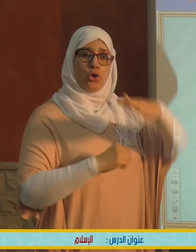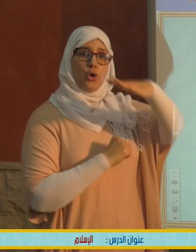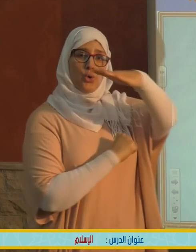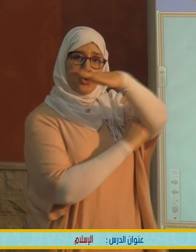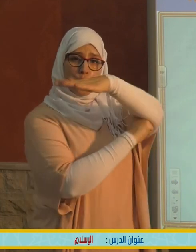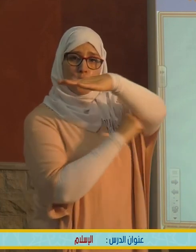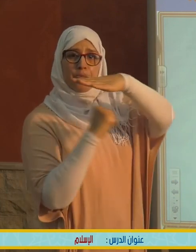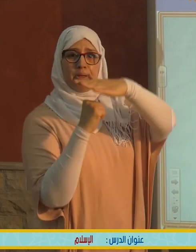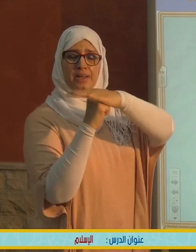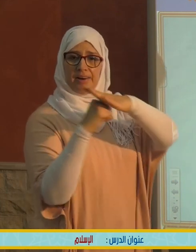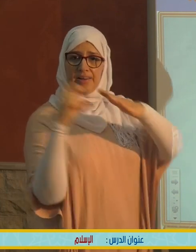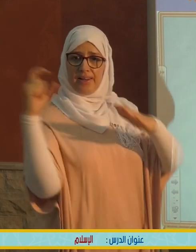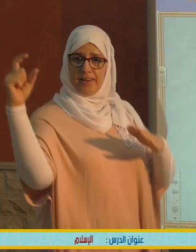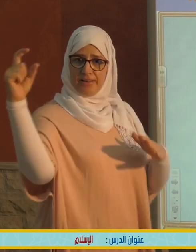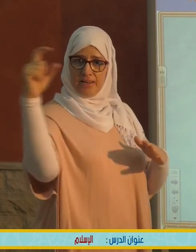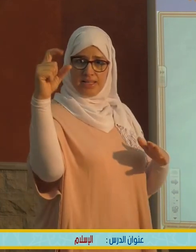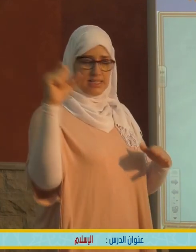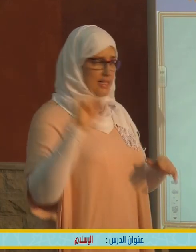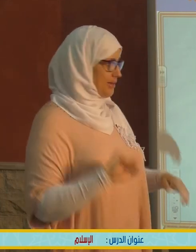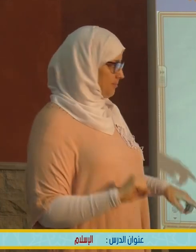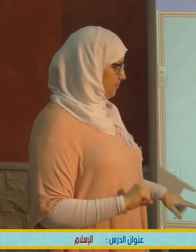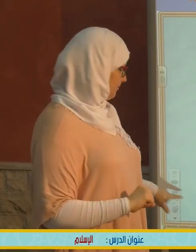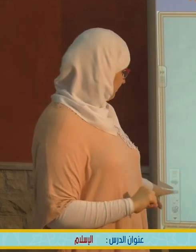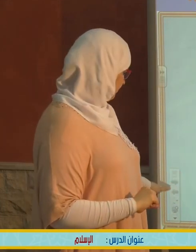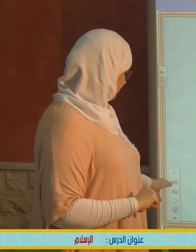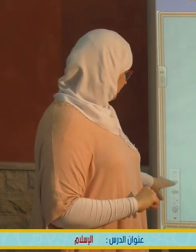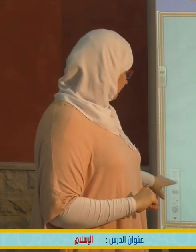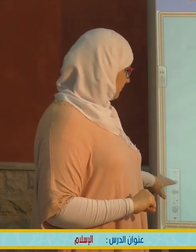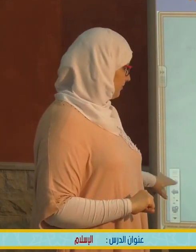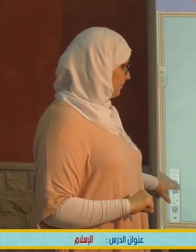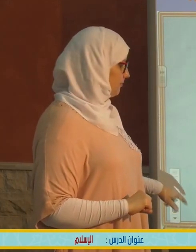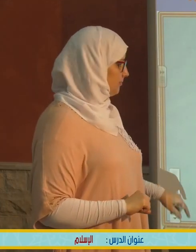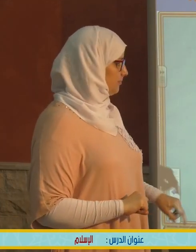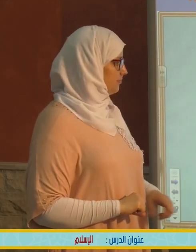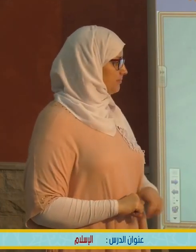الحج ركن من أركان الإسلام،